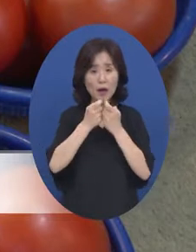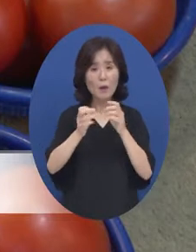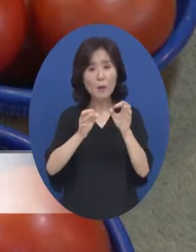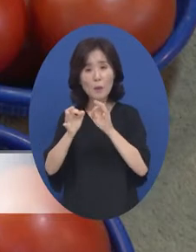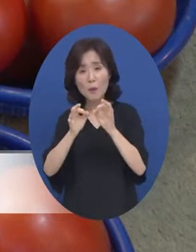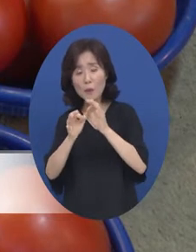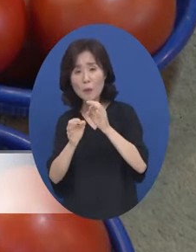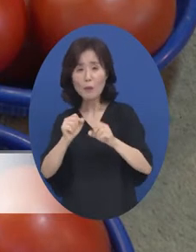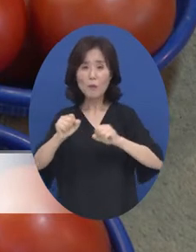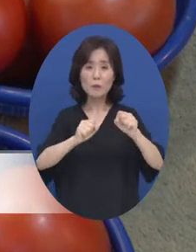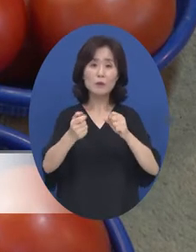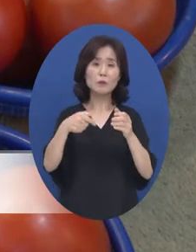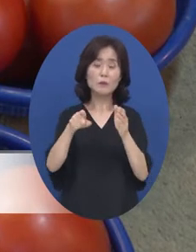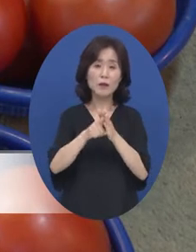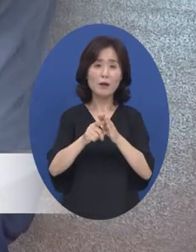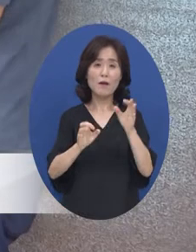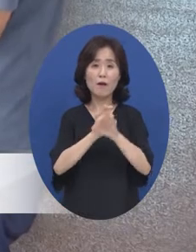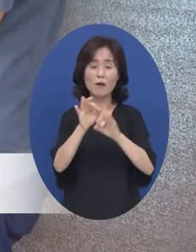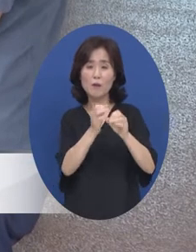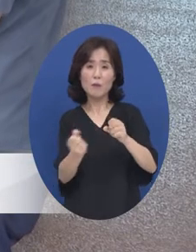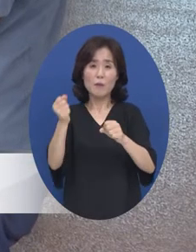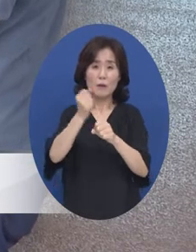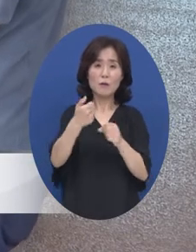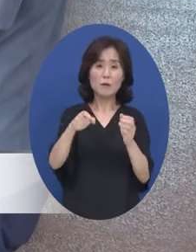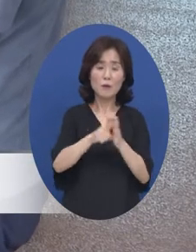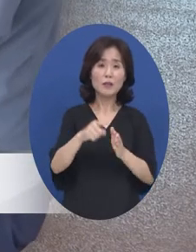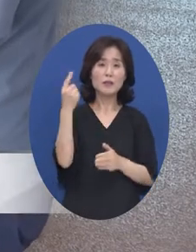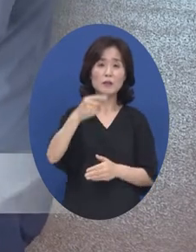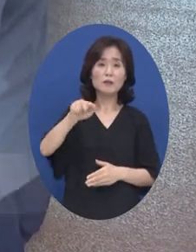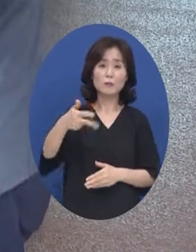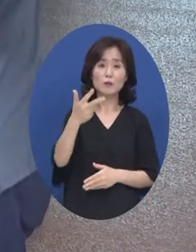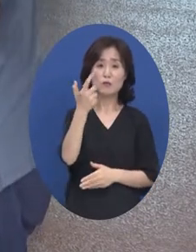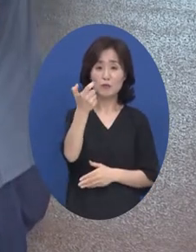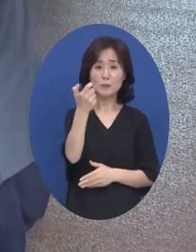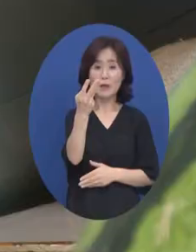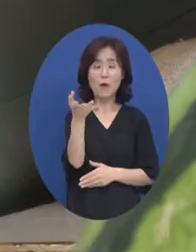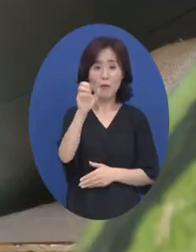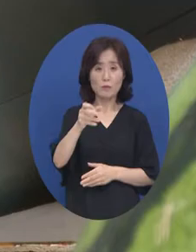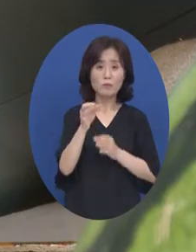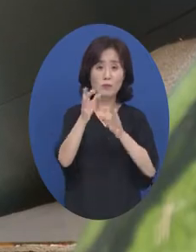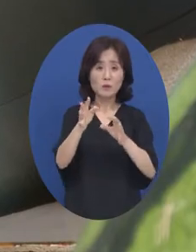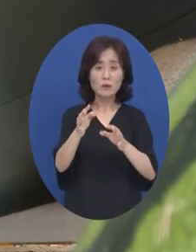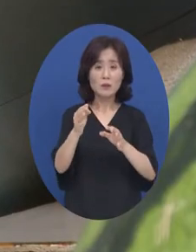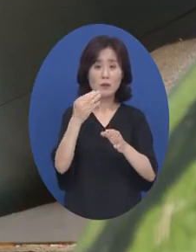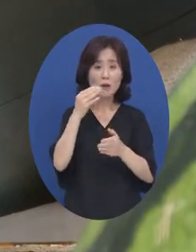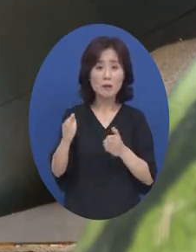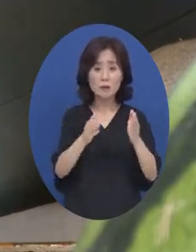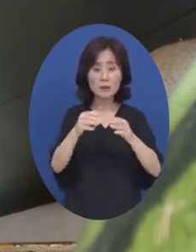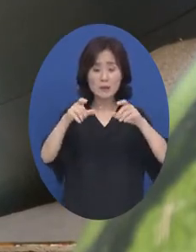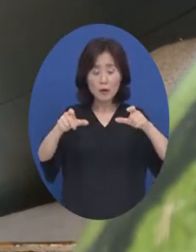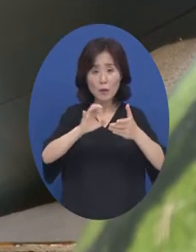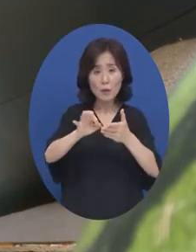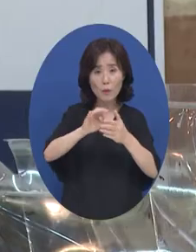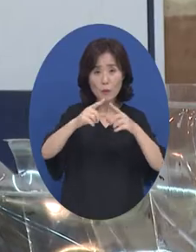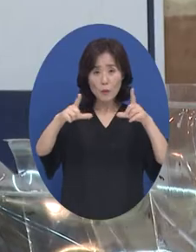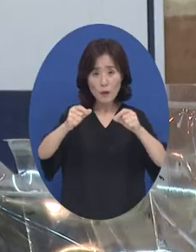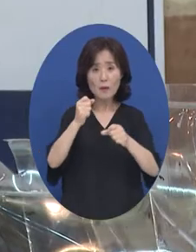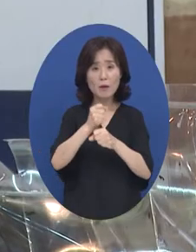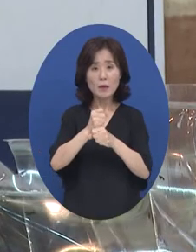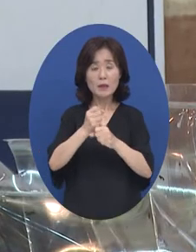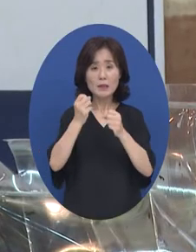경기를 회복시킬 수 있는 사업에 1,763억 원을 투입합니다. 경기 지역 화폐 확대 발행과 경기도형 뉴딜